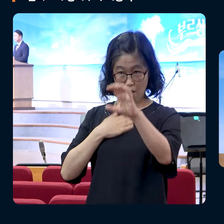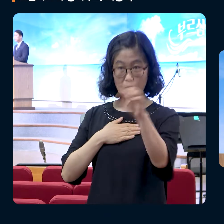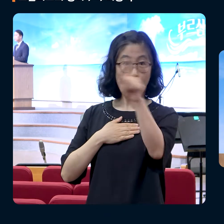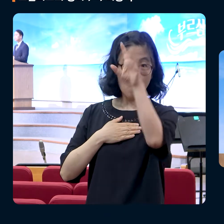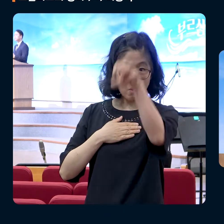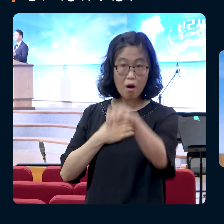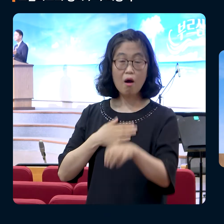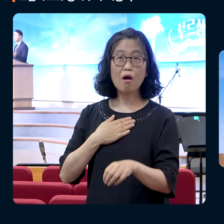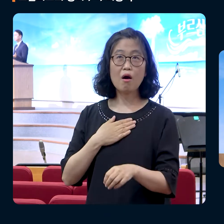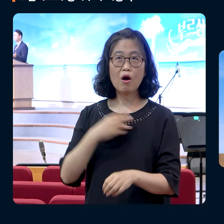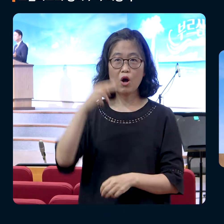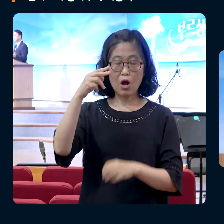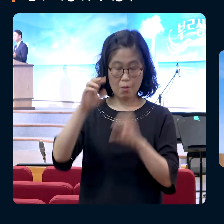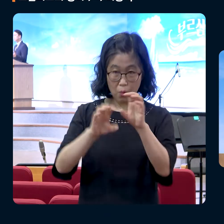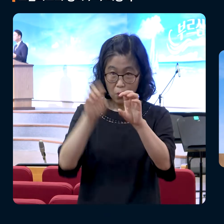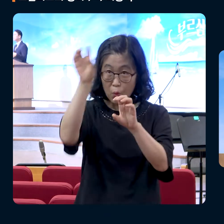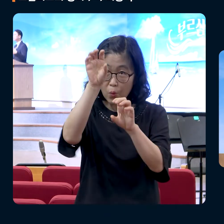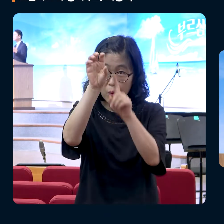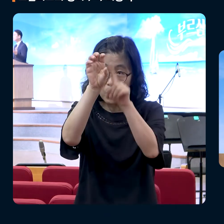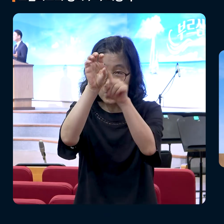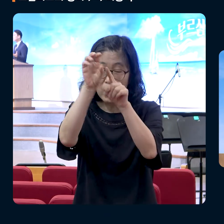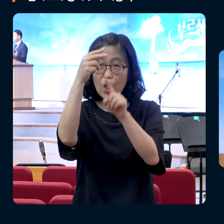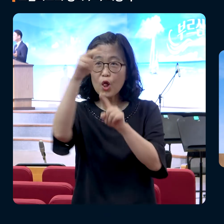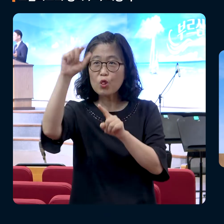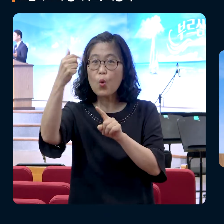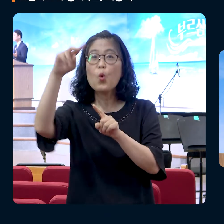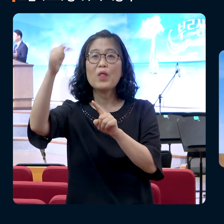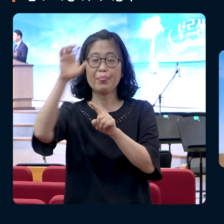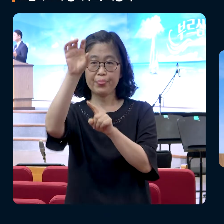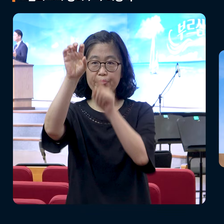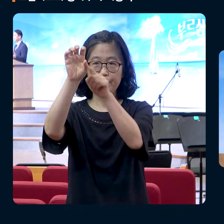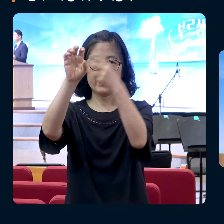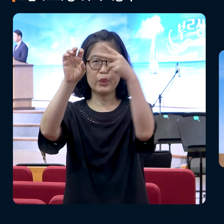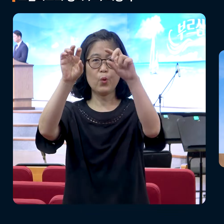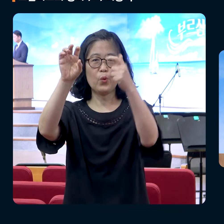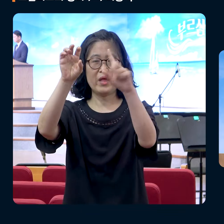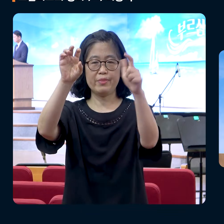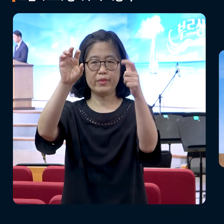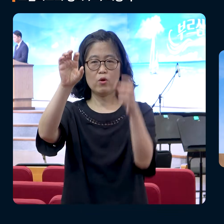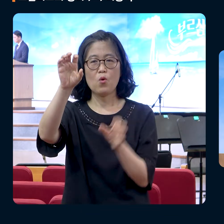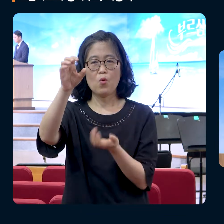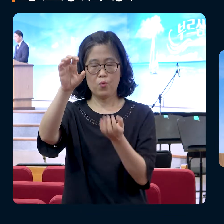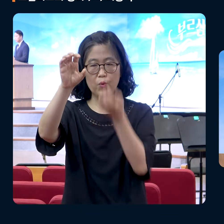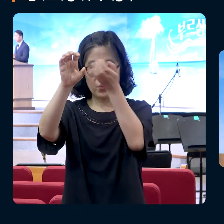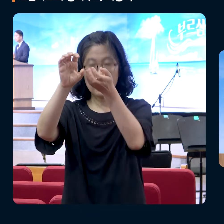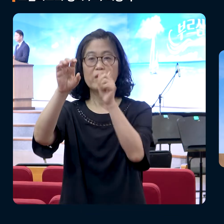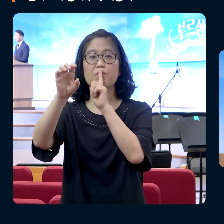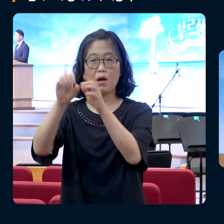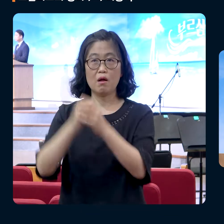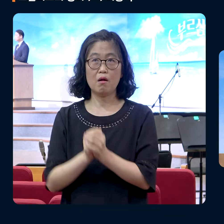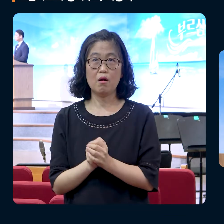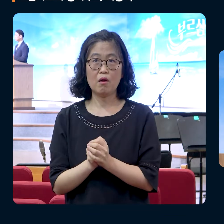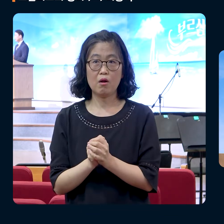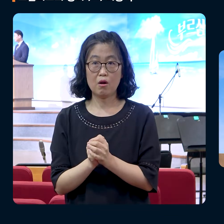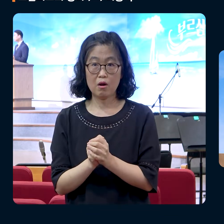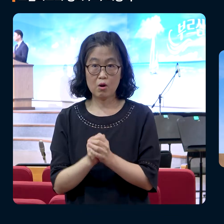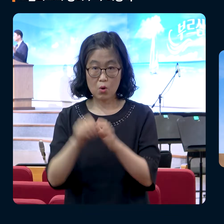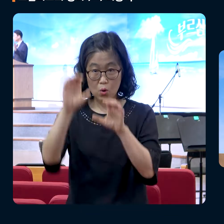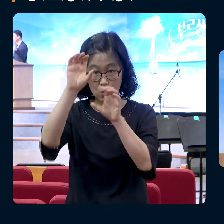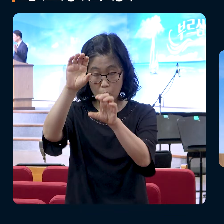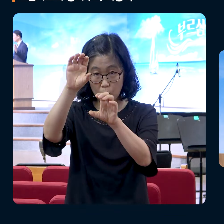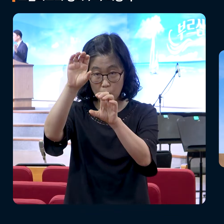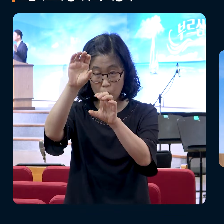그리고 그들이 도단이라는 지역으로 이동을 할 것이다 라는 그런 정보를 요셉에게 주는 것이죠. 도단은 세겜으로부터